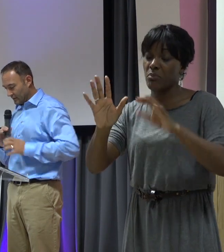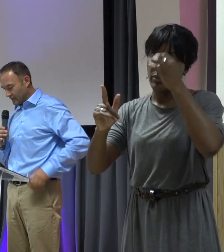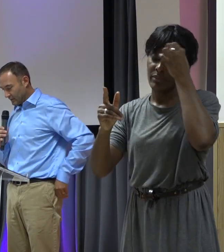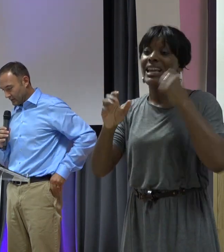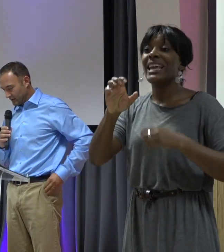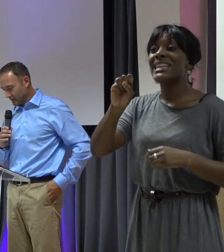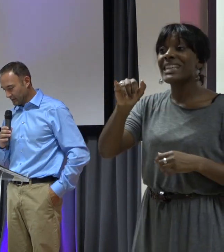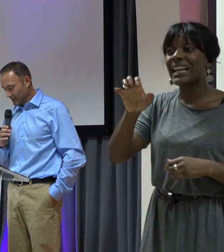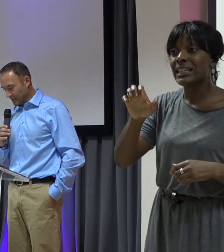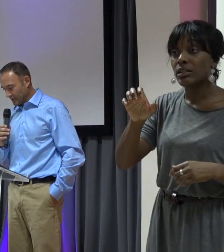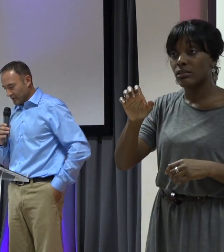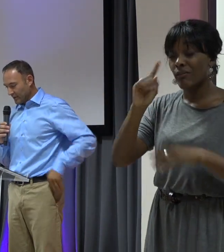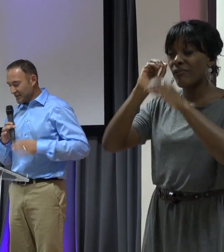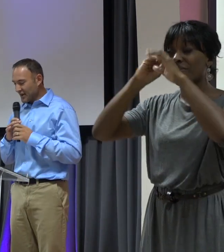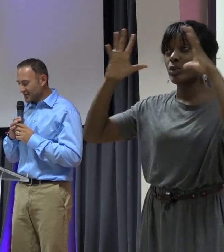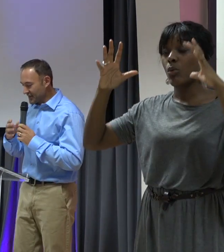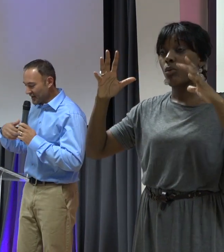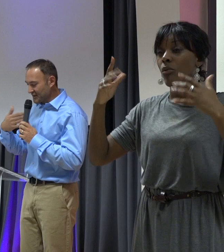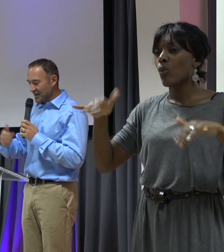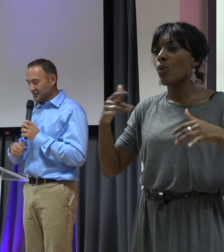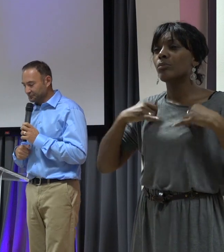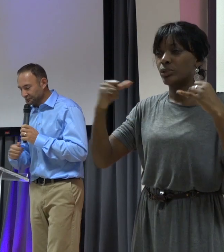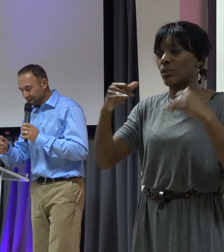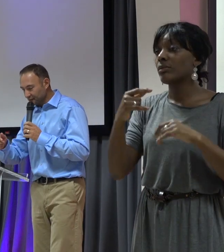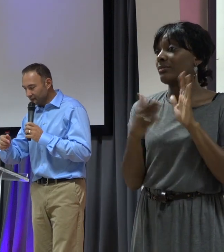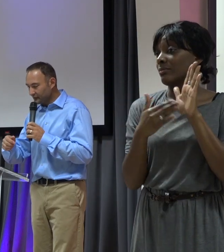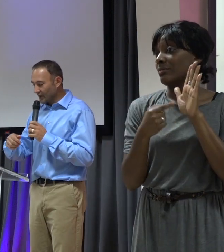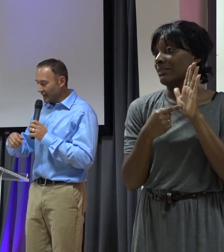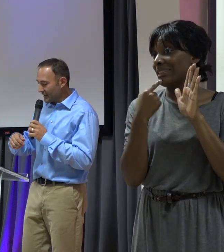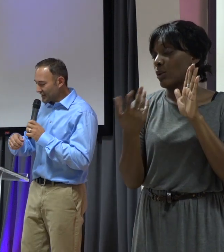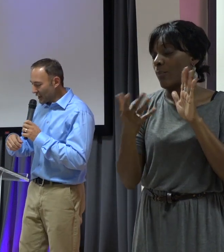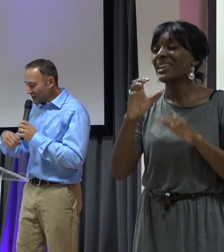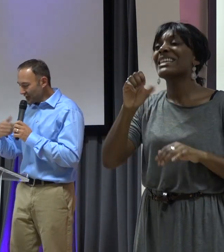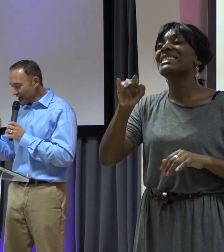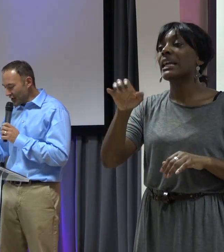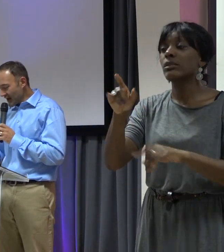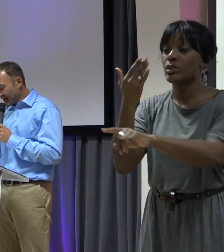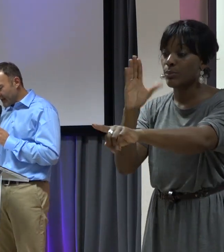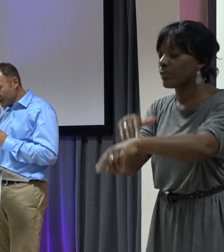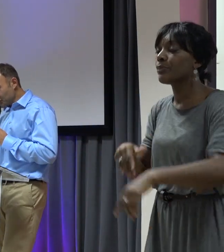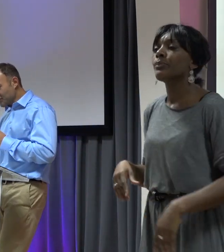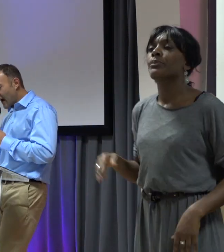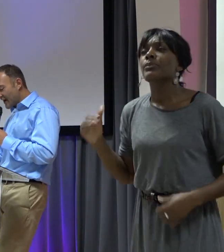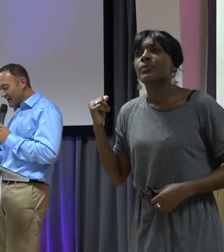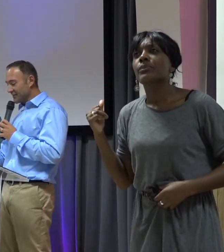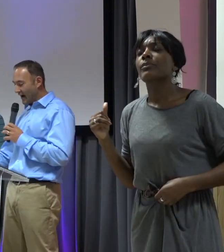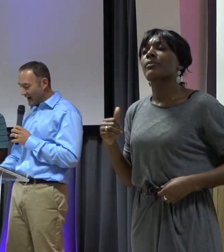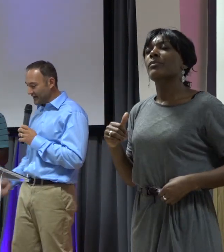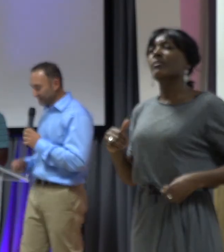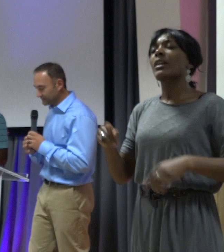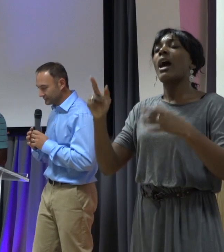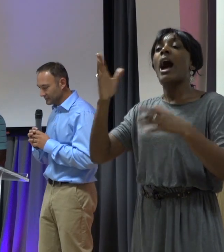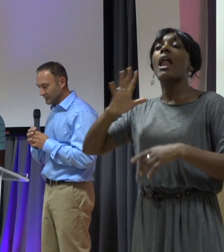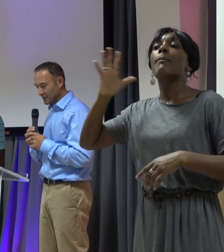Ésaïe a vraiment vu Dieu. It says this. Et il est dit ceci. It says, "It was in the year that King Uzziah